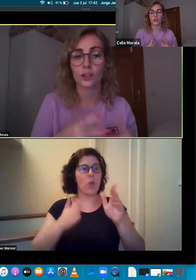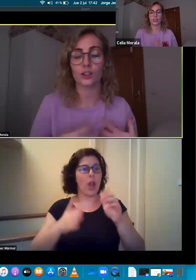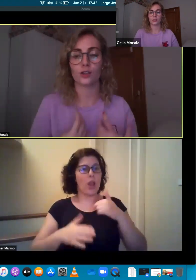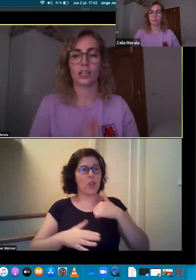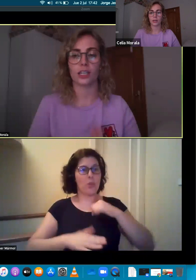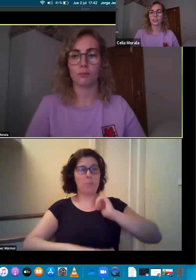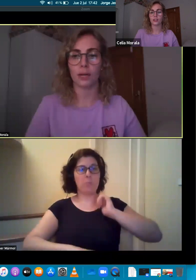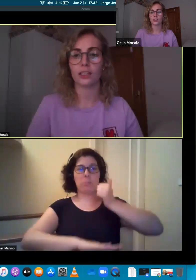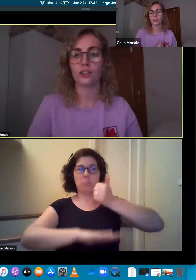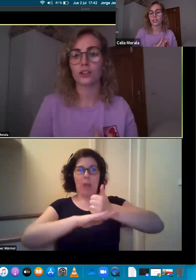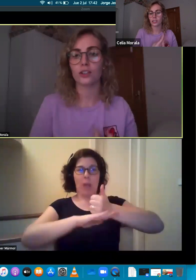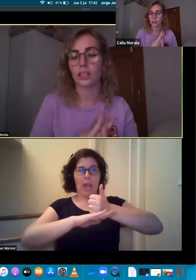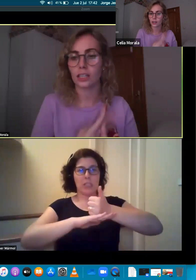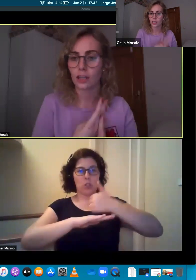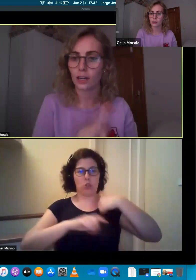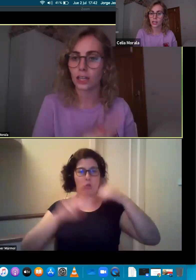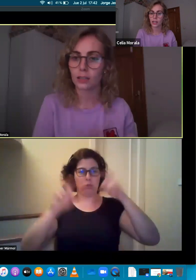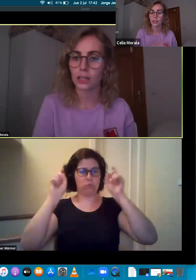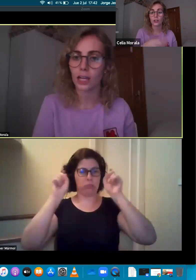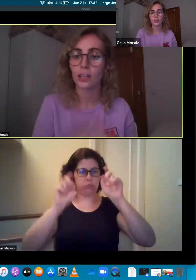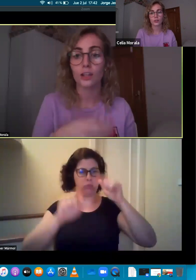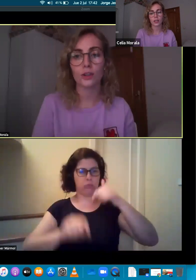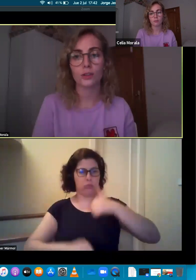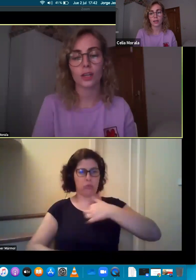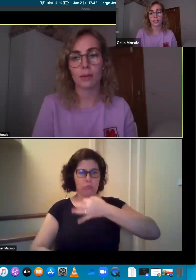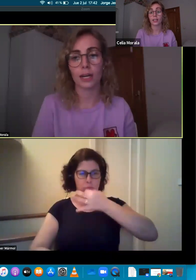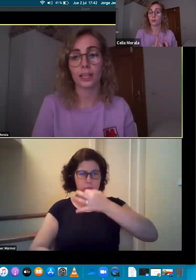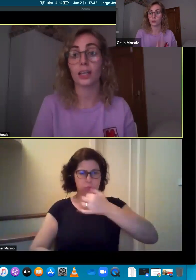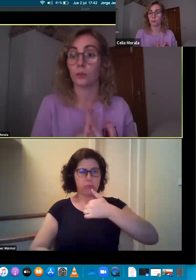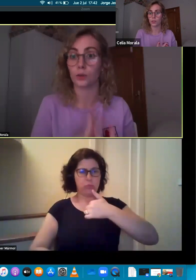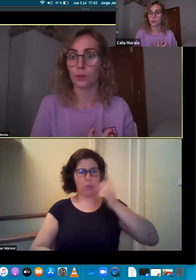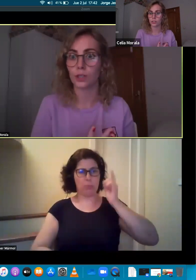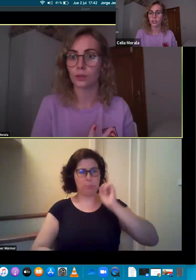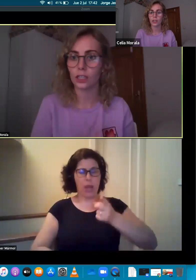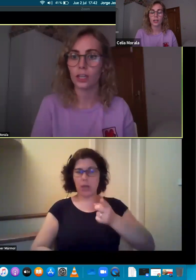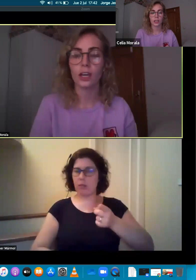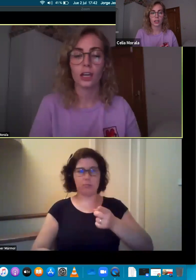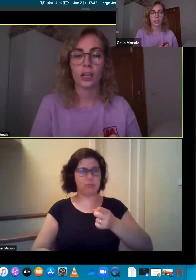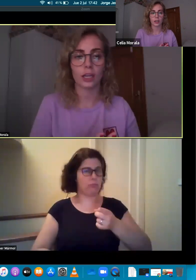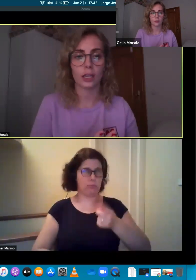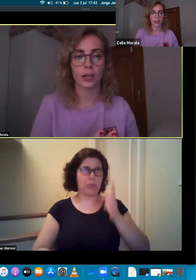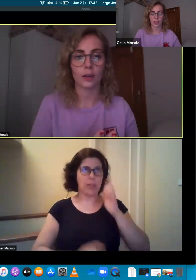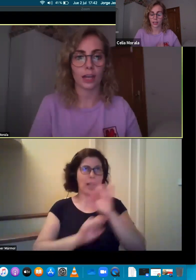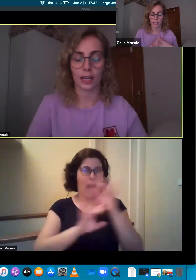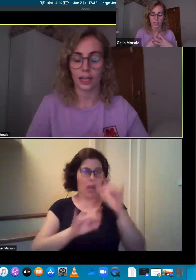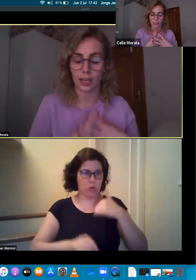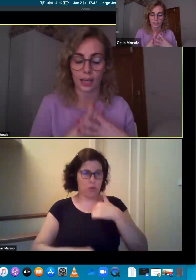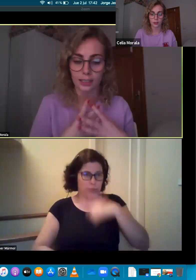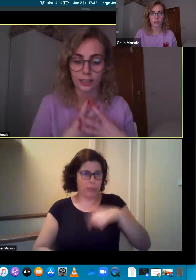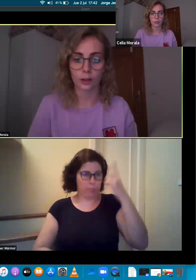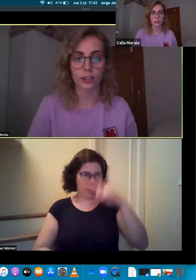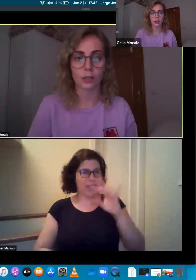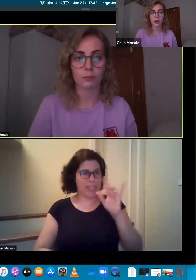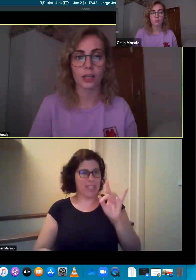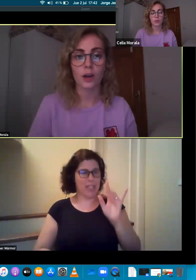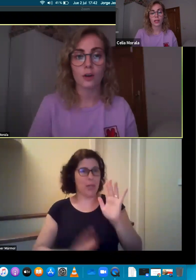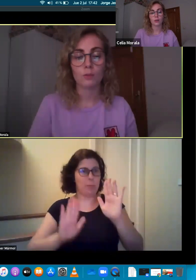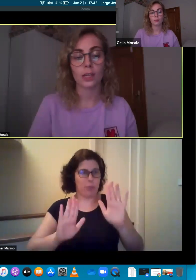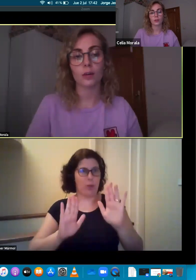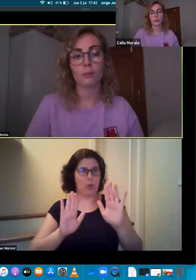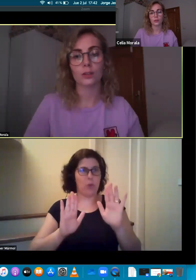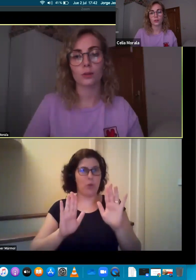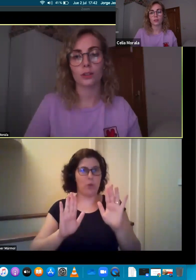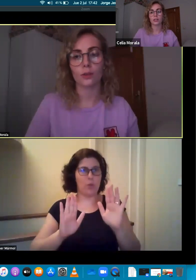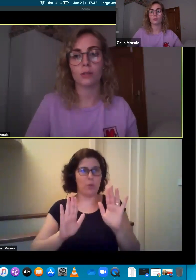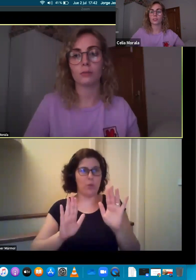yo soy quien imparte, yo soy quien desarrolla la actividad, yo soy quien marca, que por supuesto sí, hay que tenerlo también muy claro,